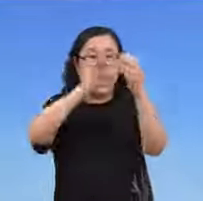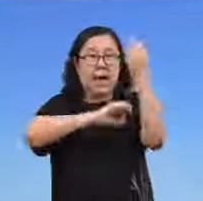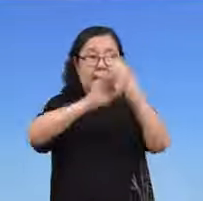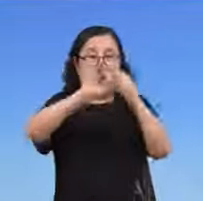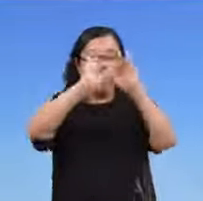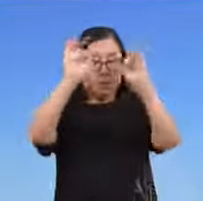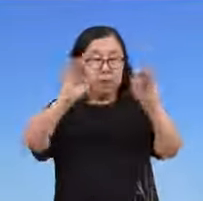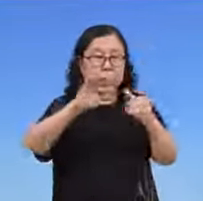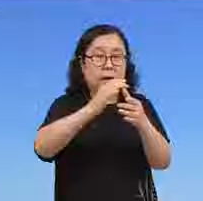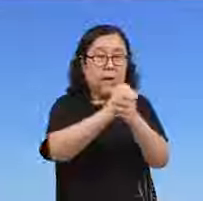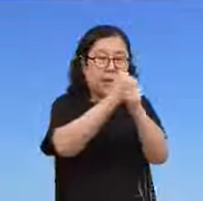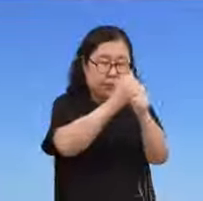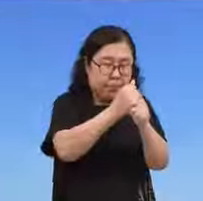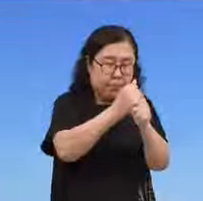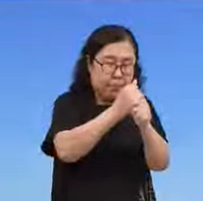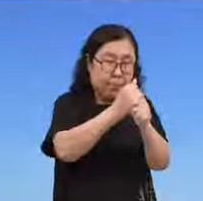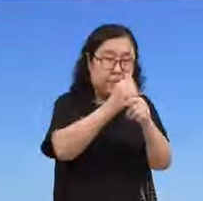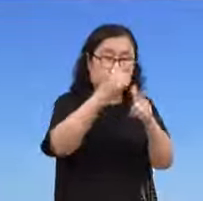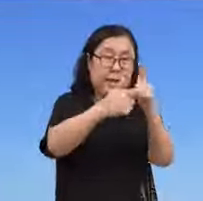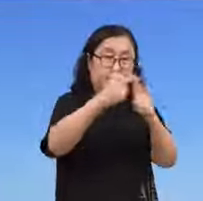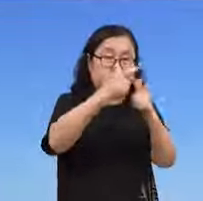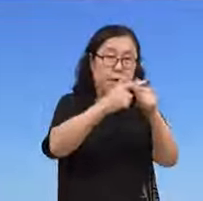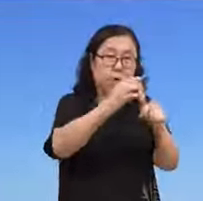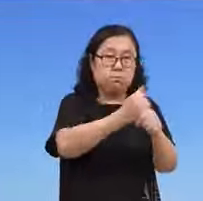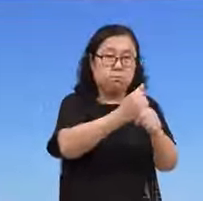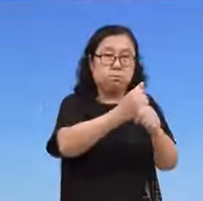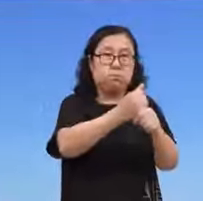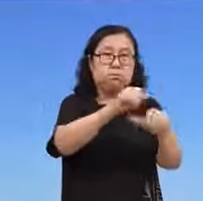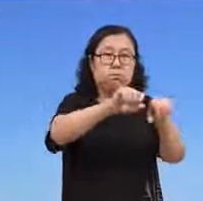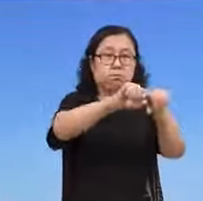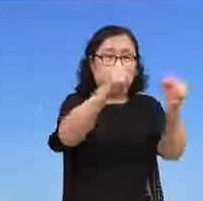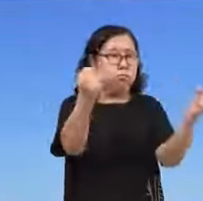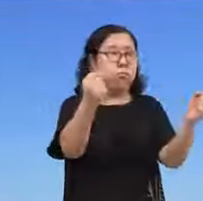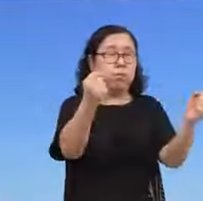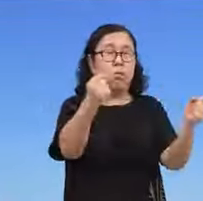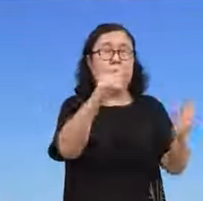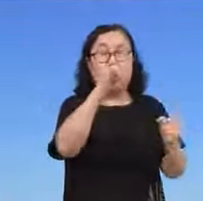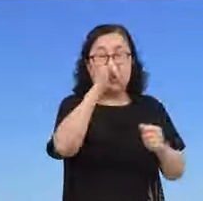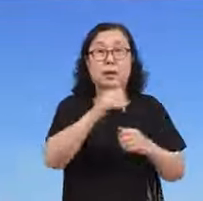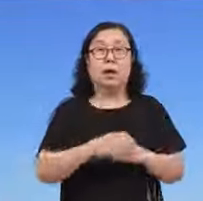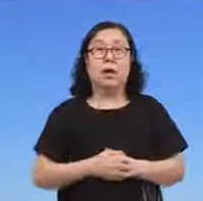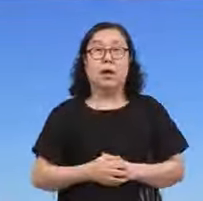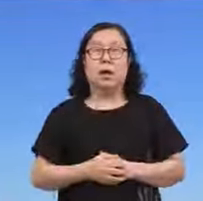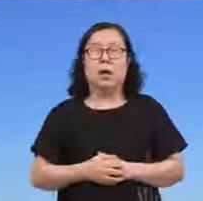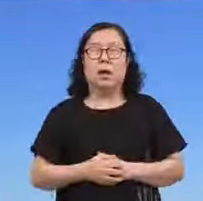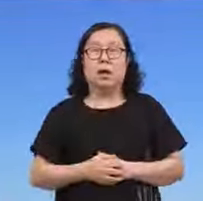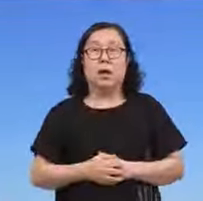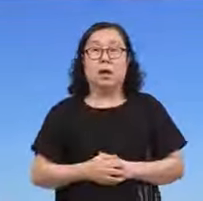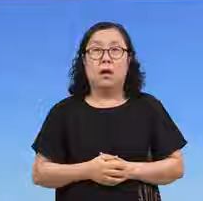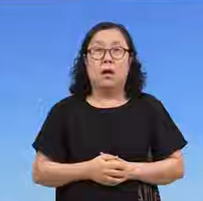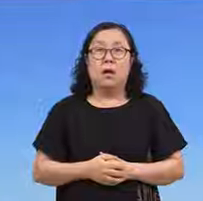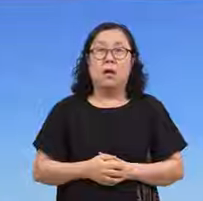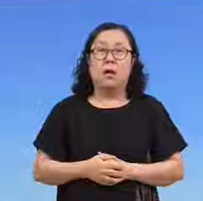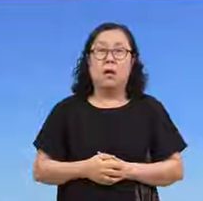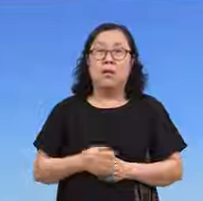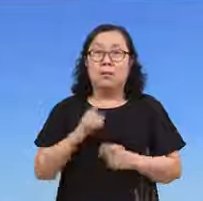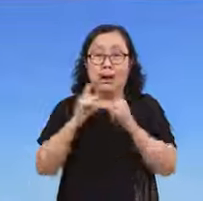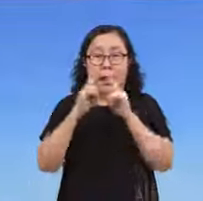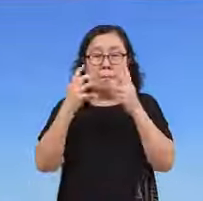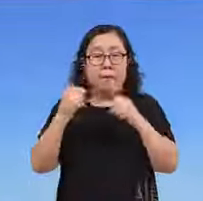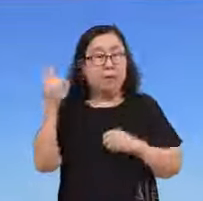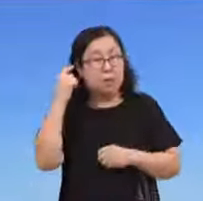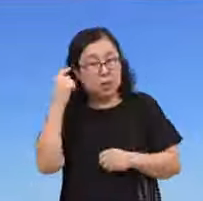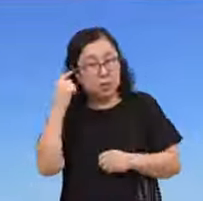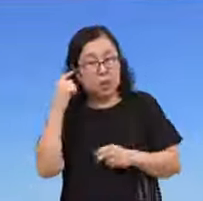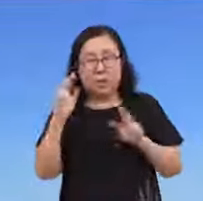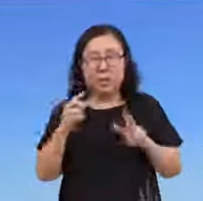뽑혀 있더라, 뭐 이런 류의 이야기들을 저는 어릴 때 종종 들었습니다. 이 설교 듣고 그렇게 하지 마세요. 지금 환경 문제